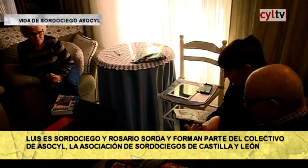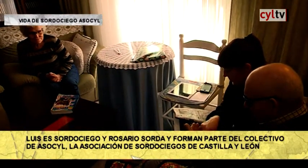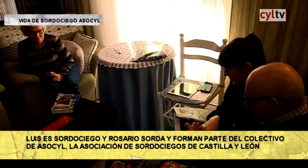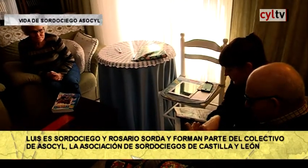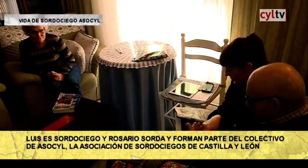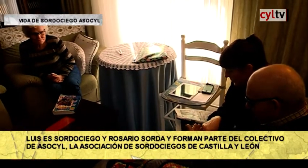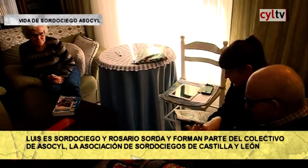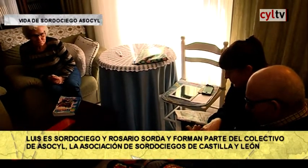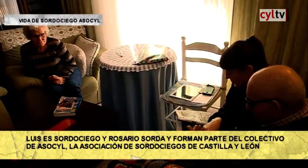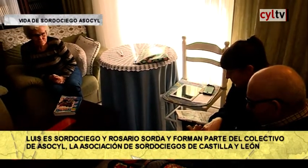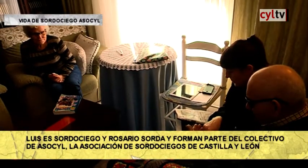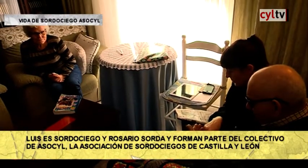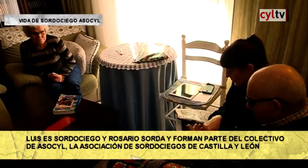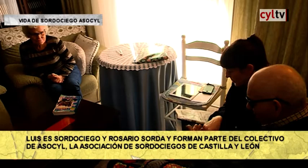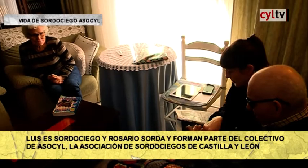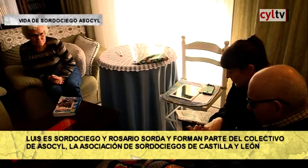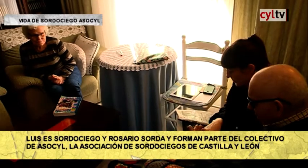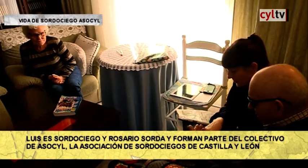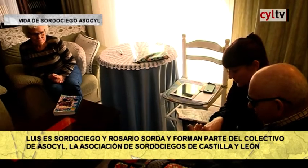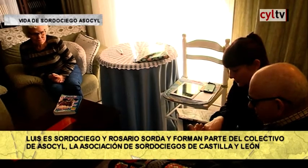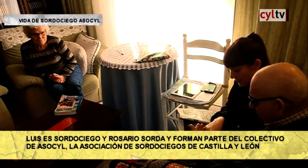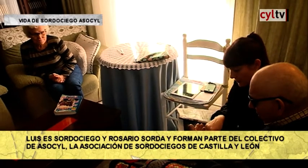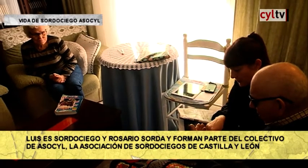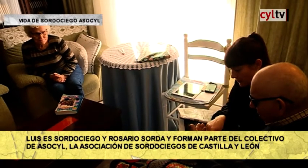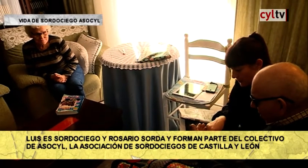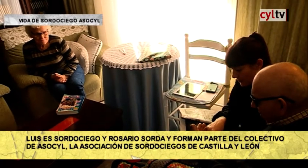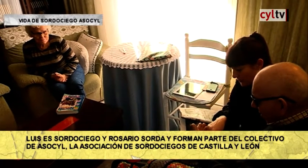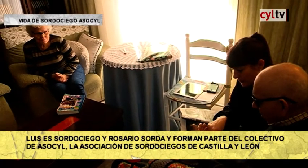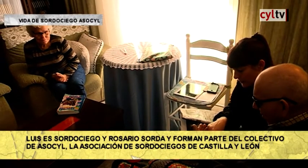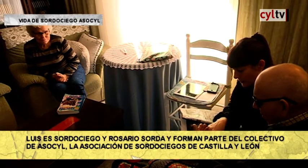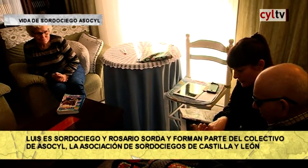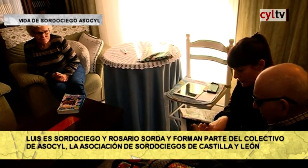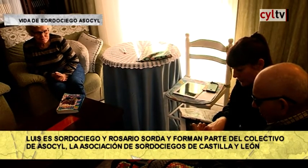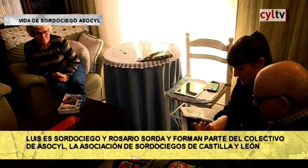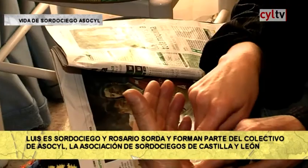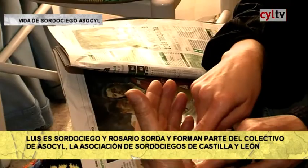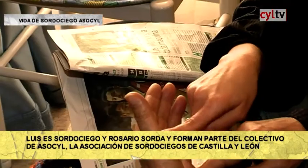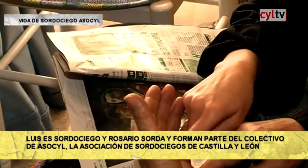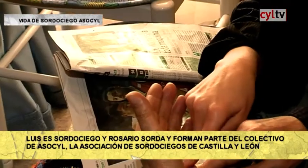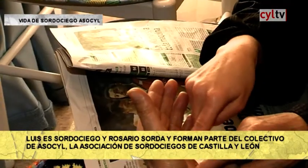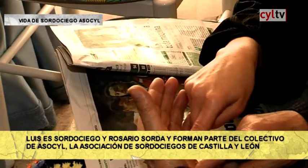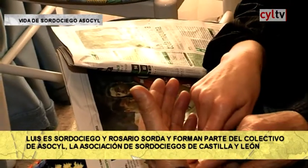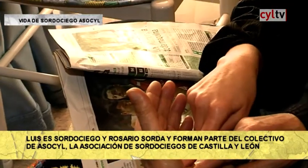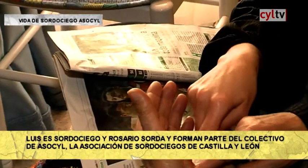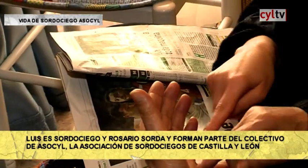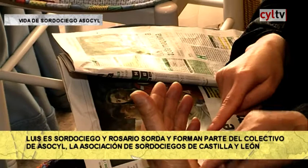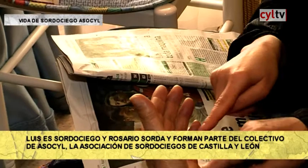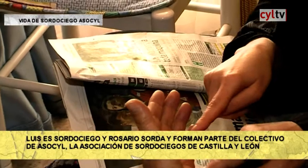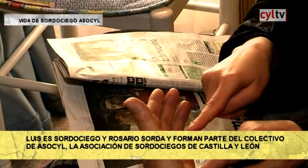un brazo y ya sabe que estoy aquí. Ya sabe quién es cada una de nosotras por el tacto, por el olor. Pero para conocerte a ti, por ejemplo, que no te ha tocado